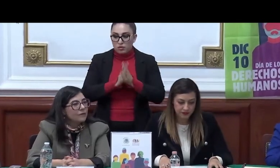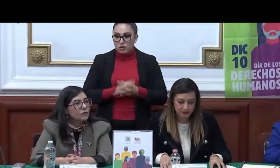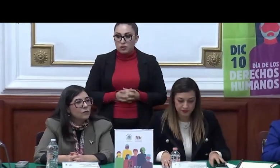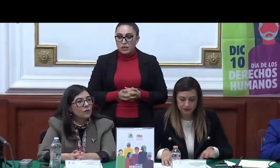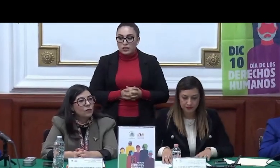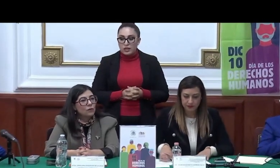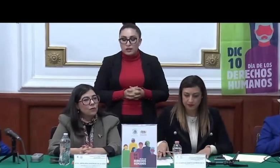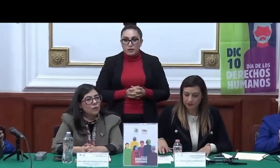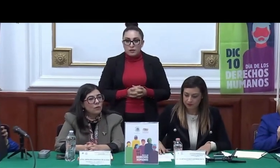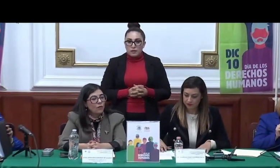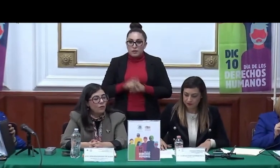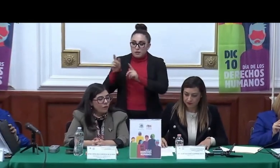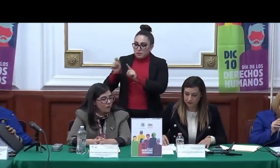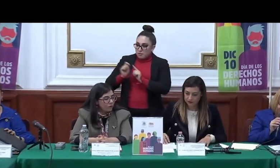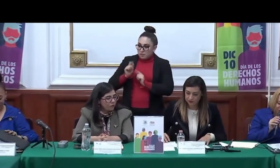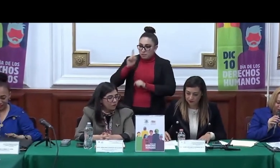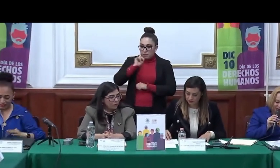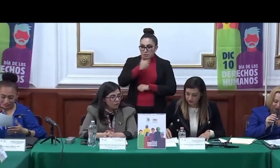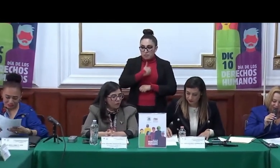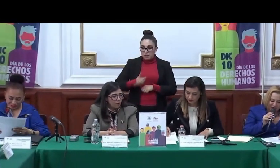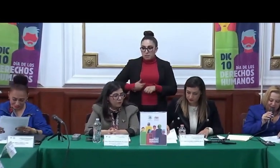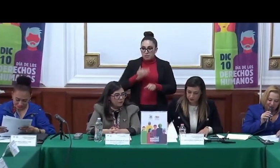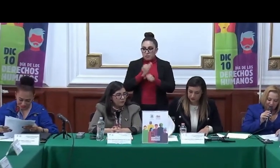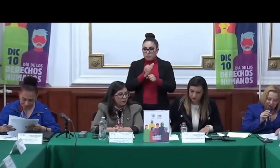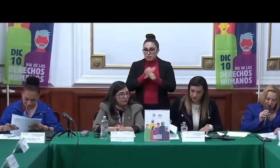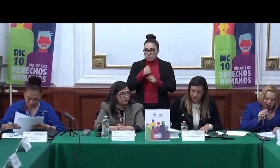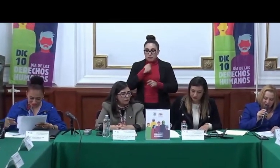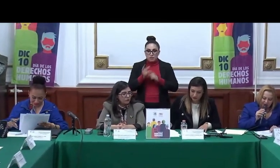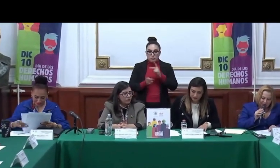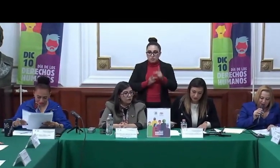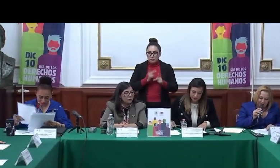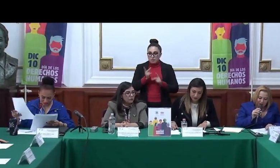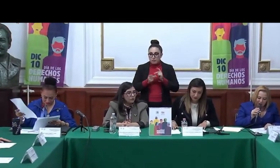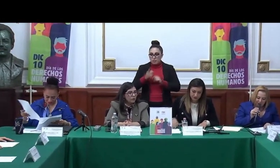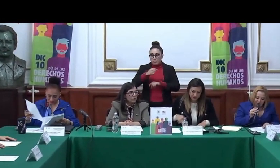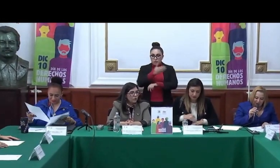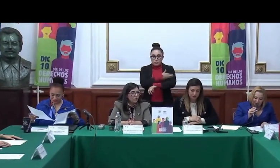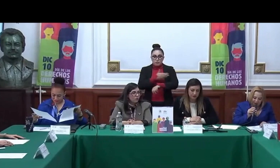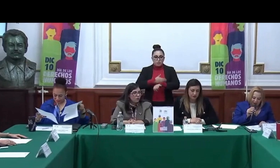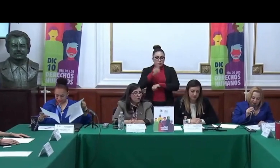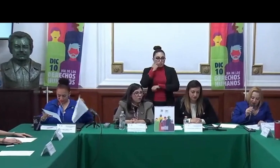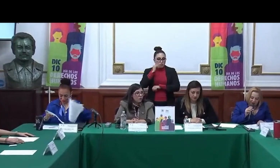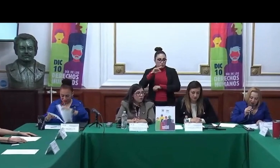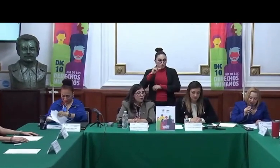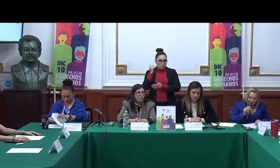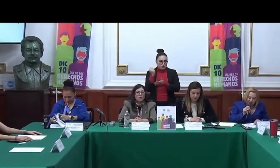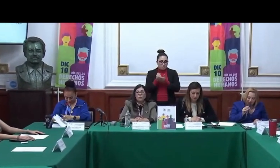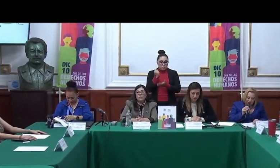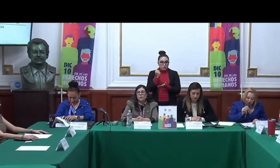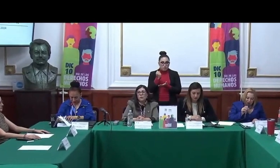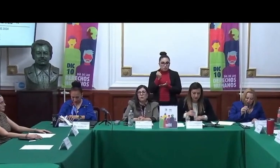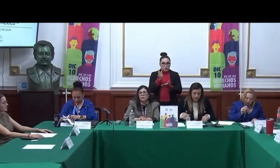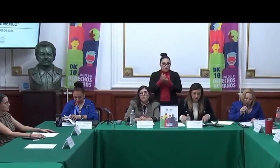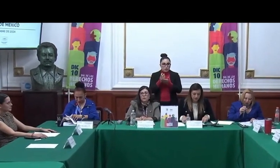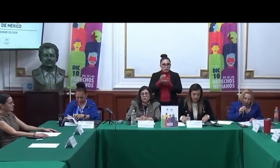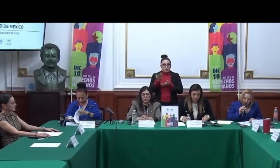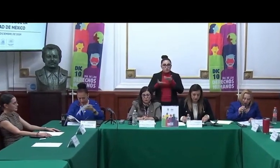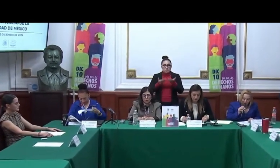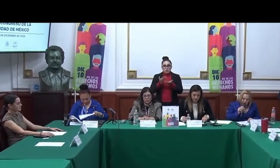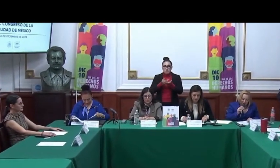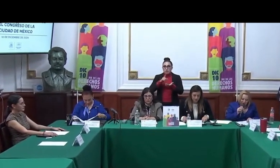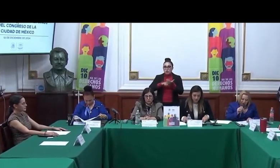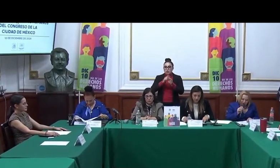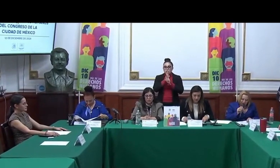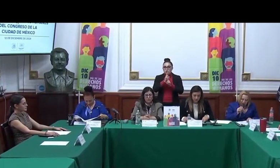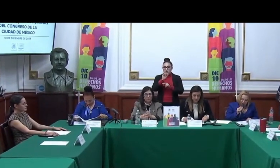Por instrucciones de la Presidencia, en votación nominal, se pone a consideración del Pleno el dictamen en sentido positivo